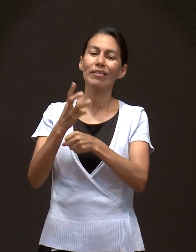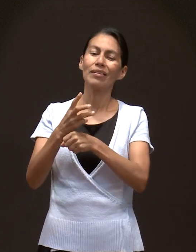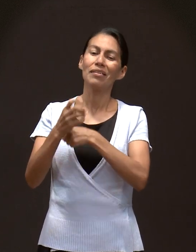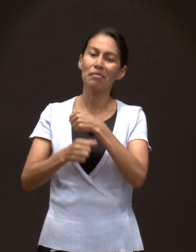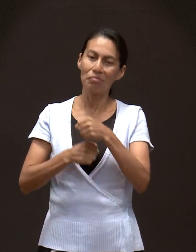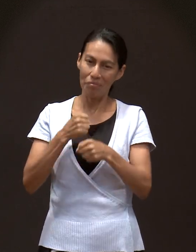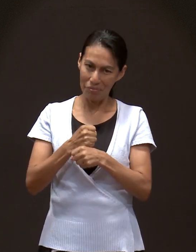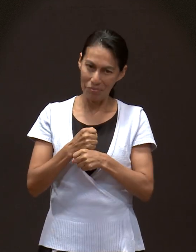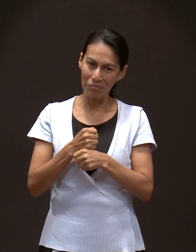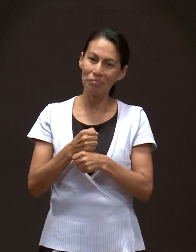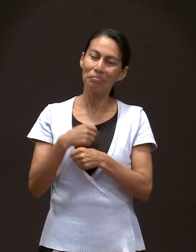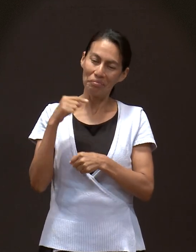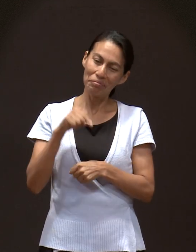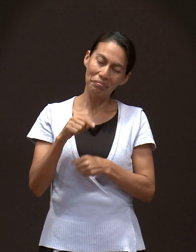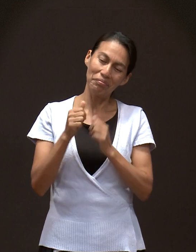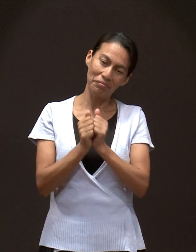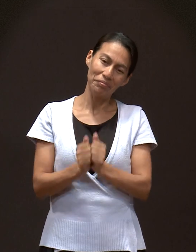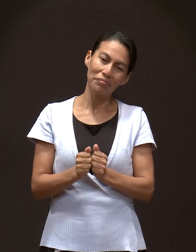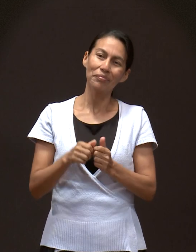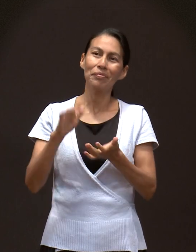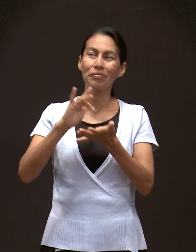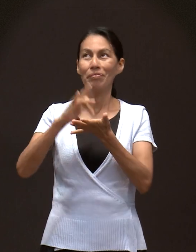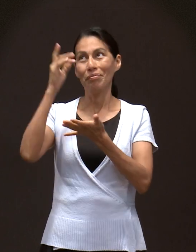estoy en mi tercer año de Teología.